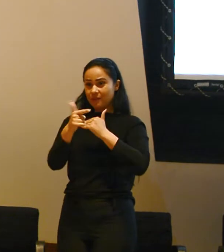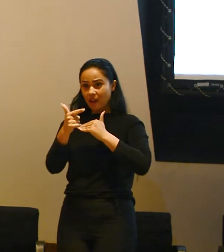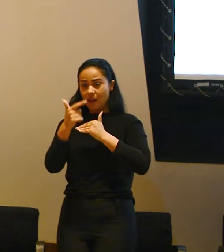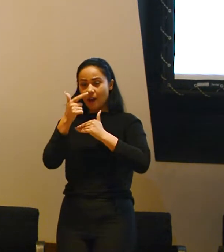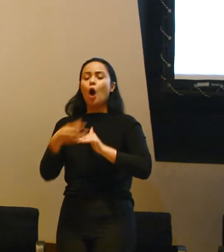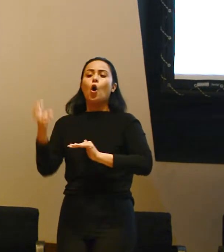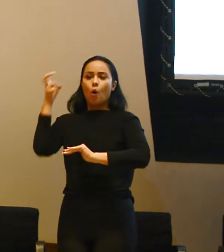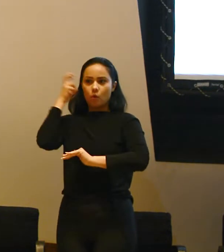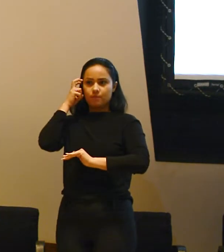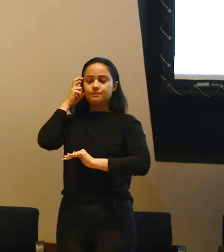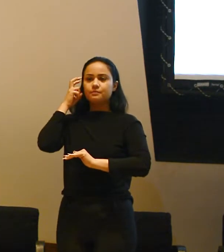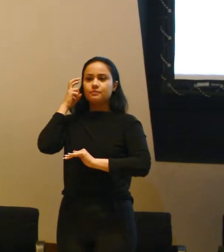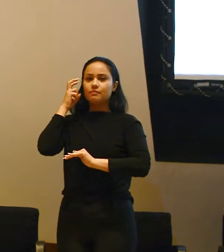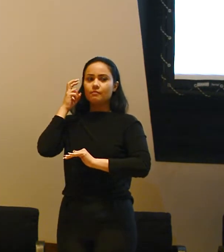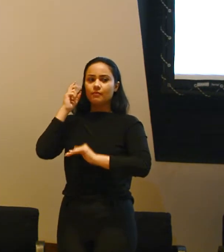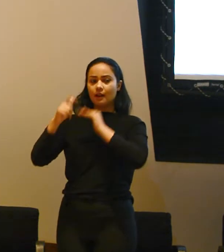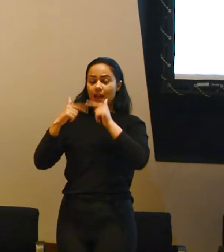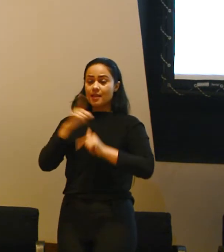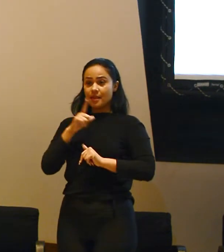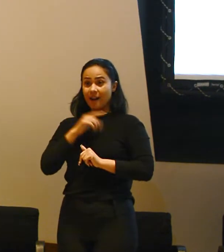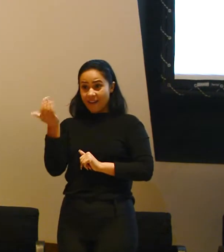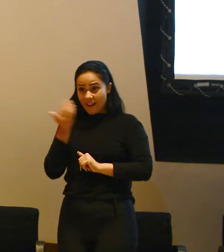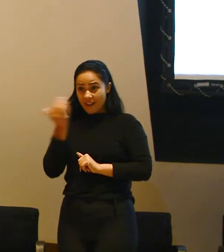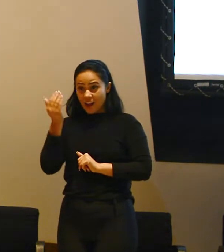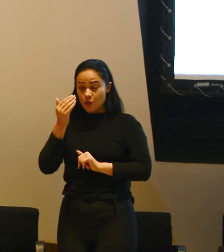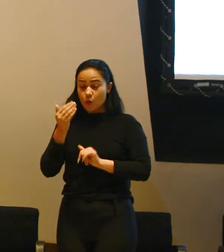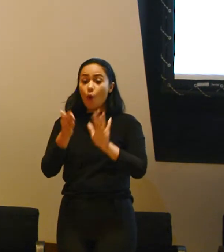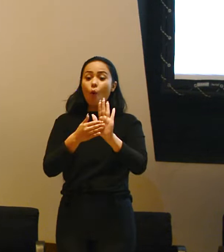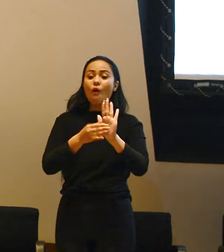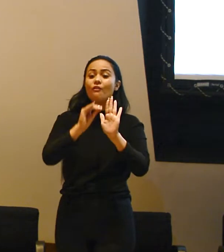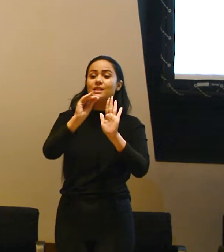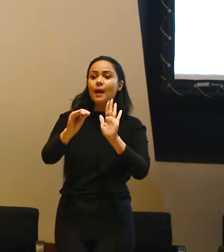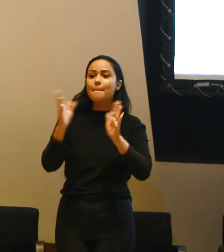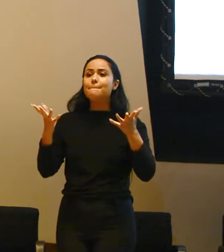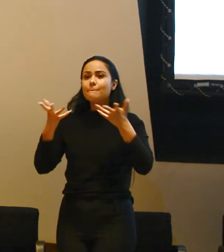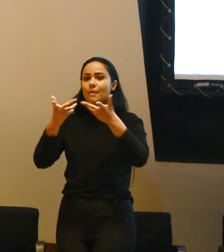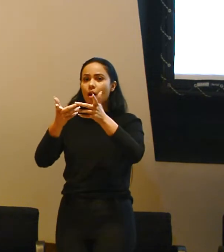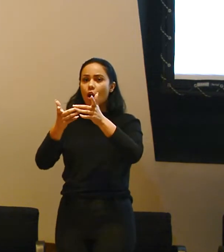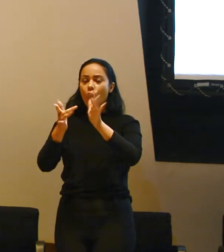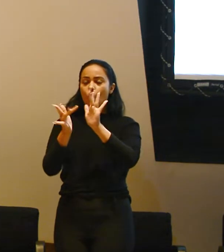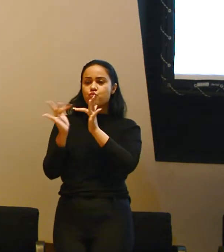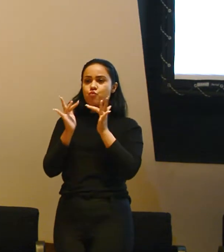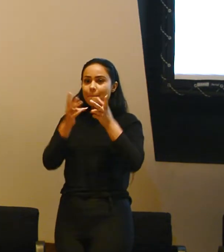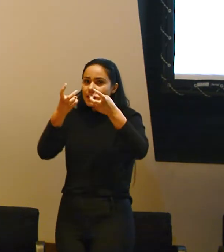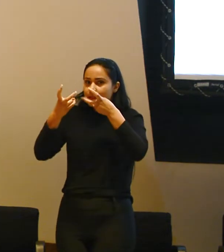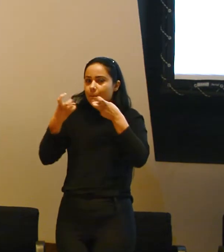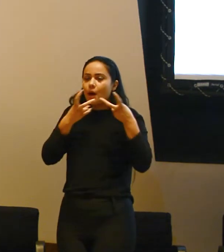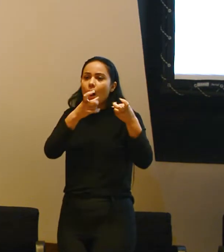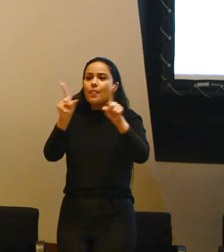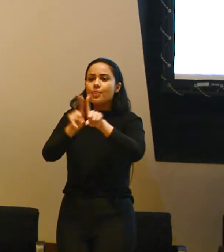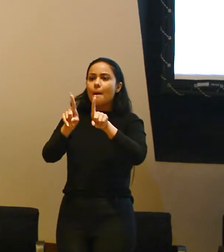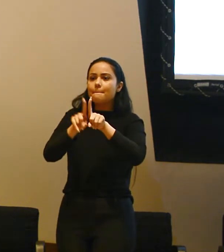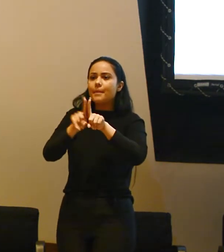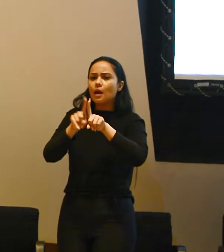coclear. Na indicação do implante coclear, estamos querendo oferecer o melhor acesso à percepção e ao reconhecimento dos